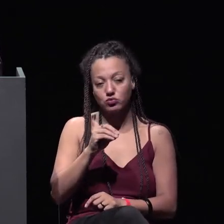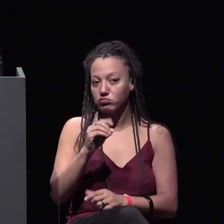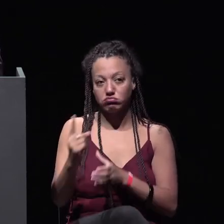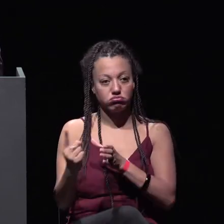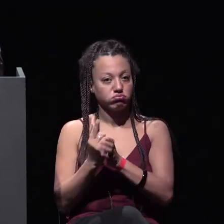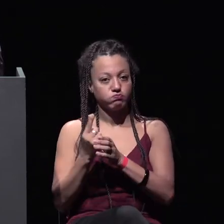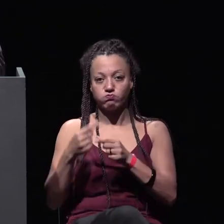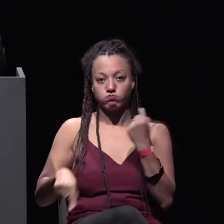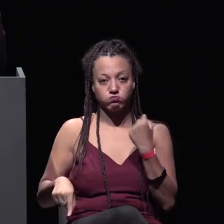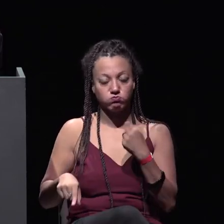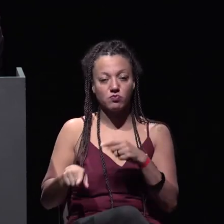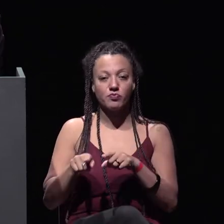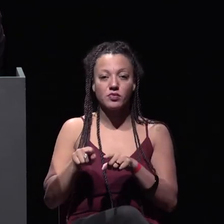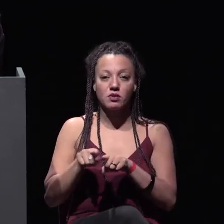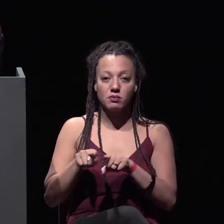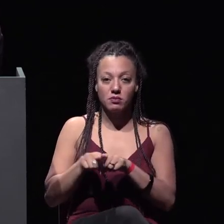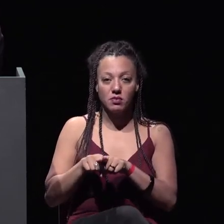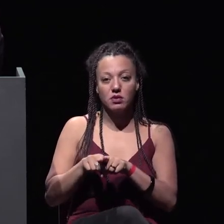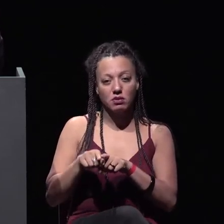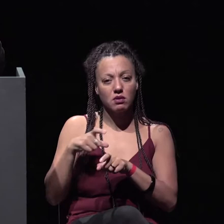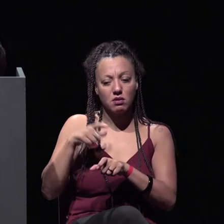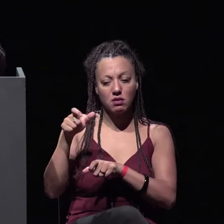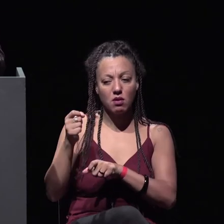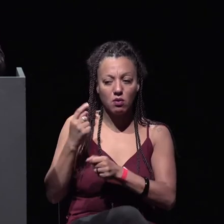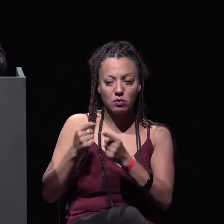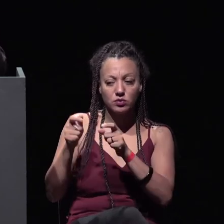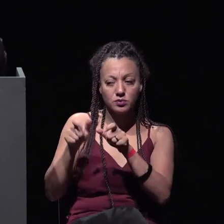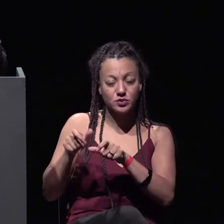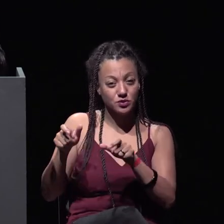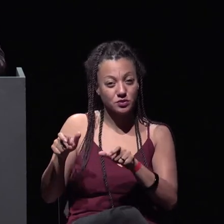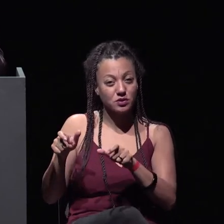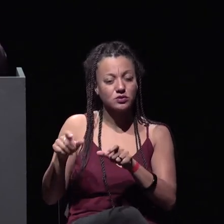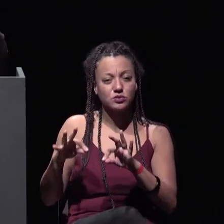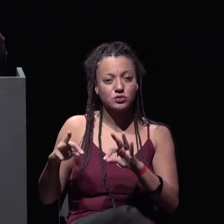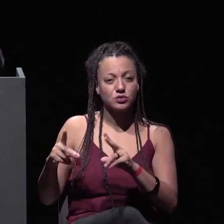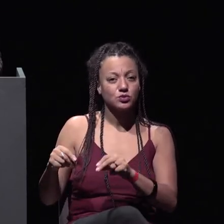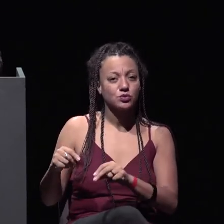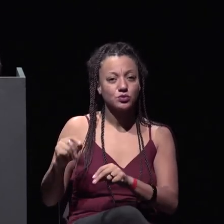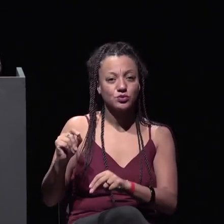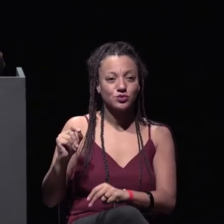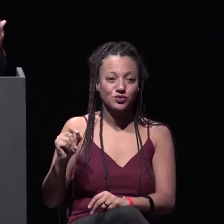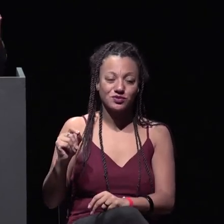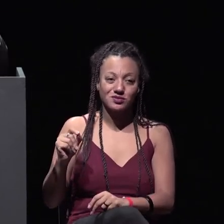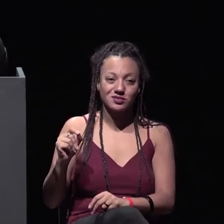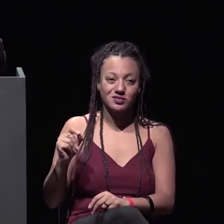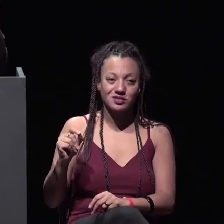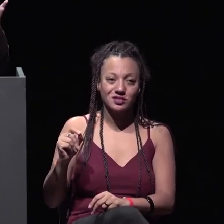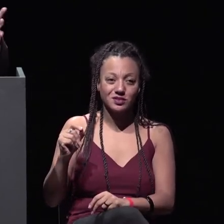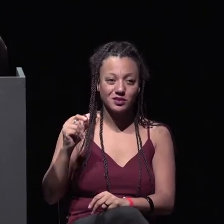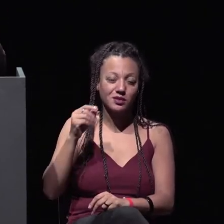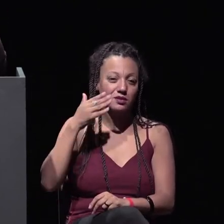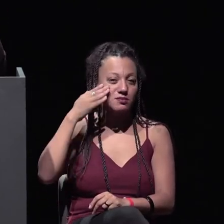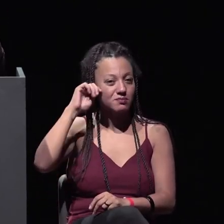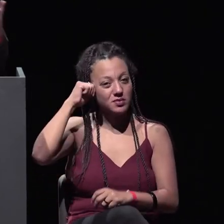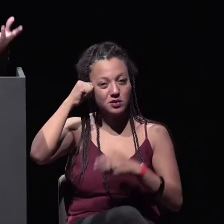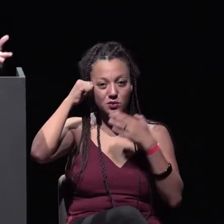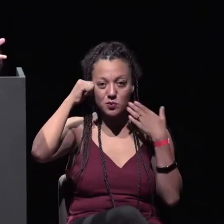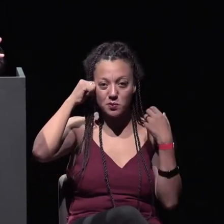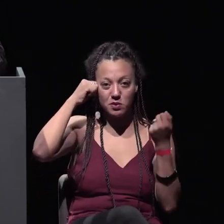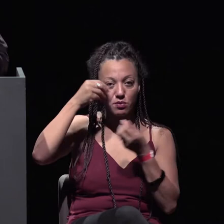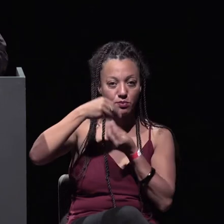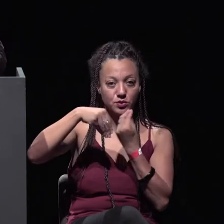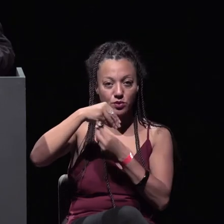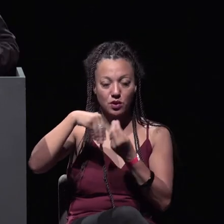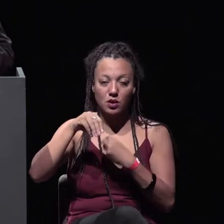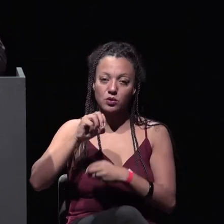- ainda tanto que nós temos esses personagens que são todos eles de alguma maneira mestiços ou mulatos hoje